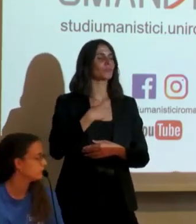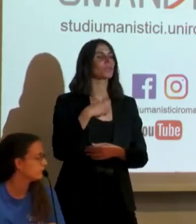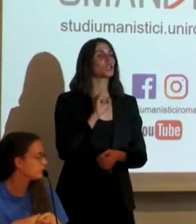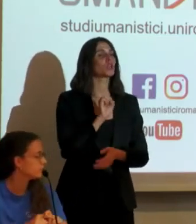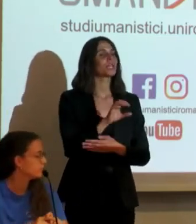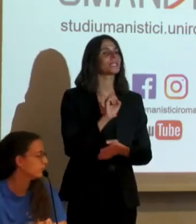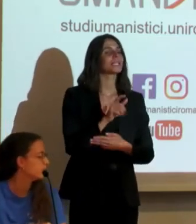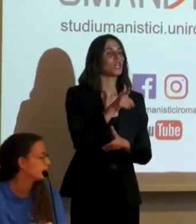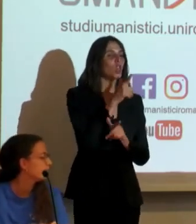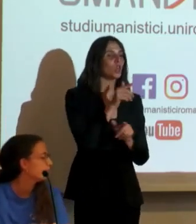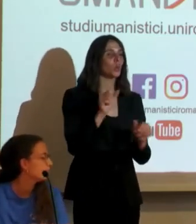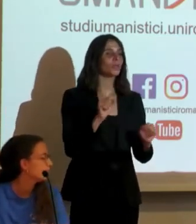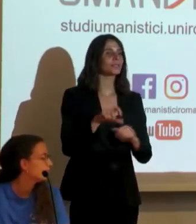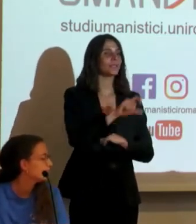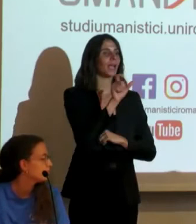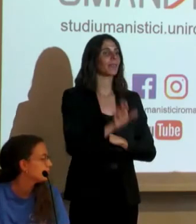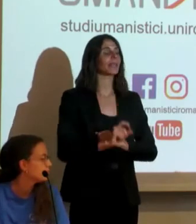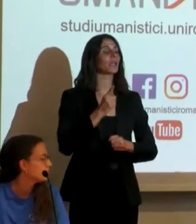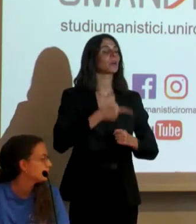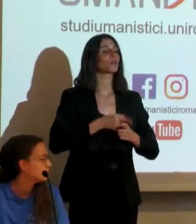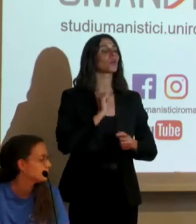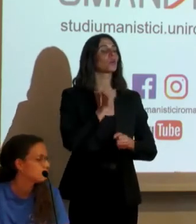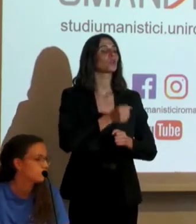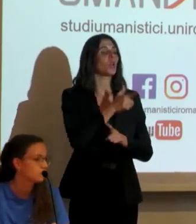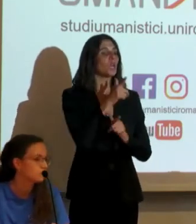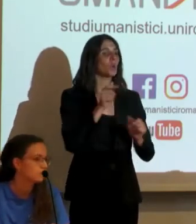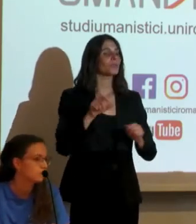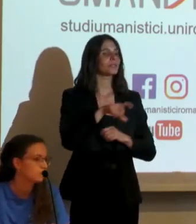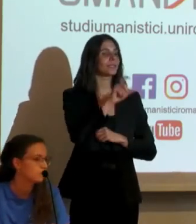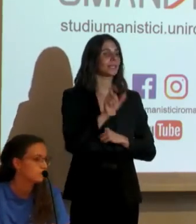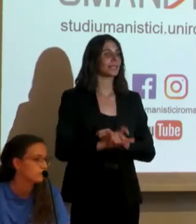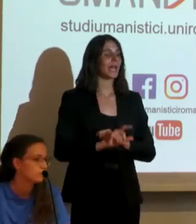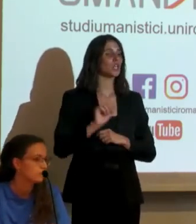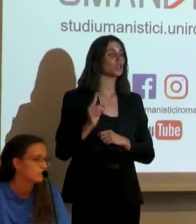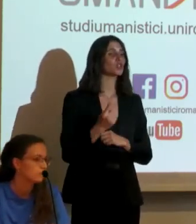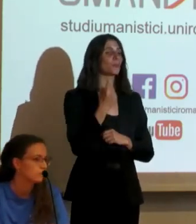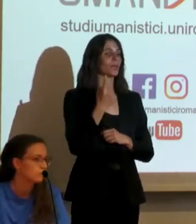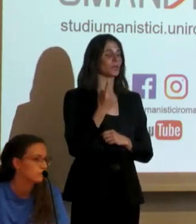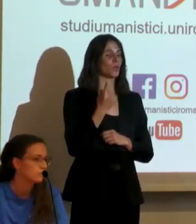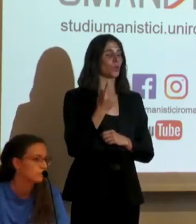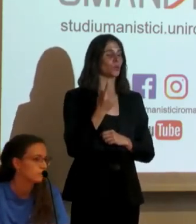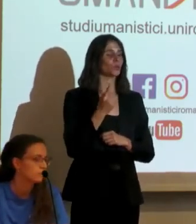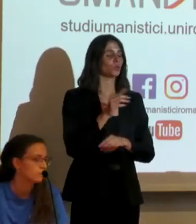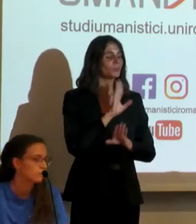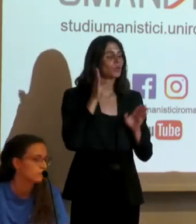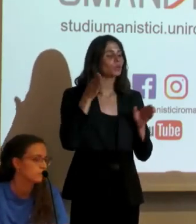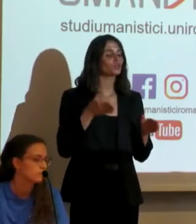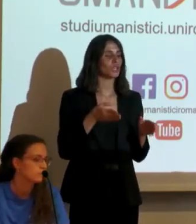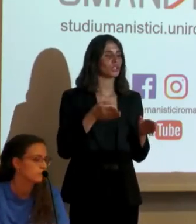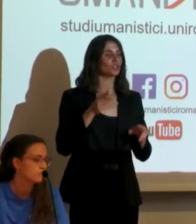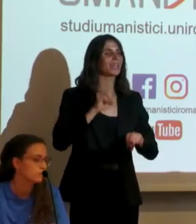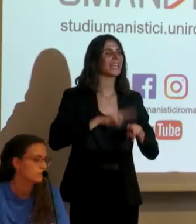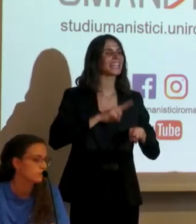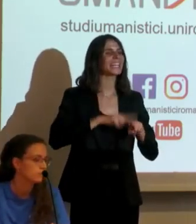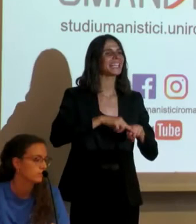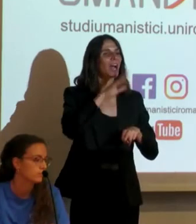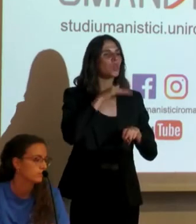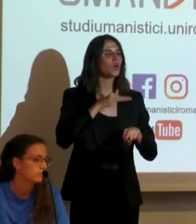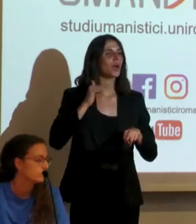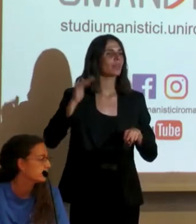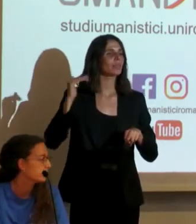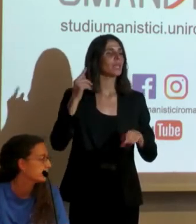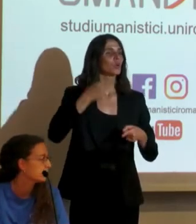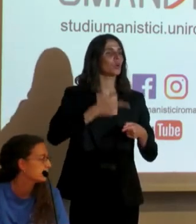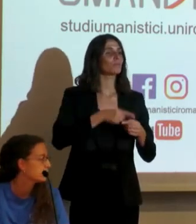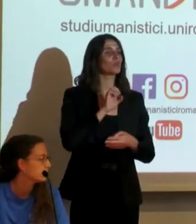lingua italiana, con un focus soprattutto sulla sintassi dell'italiano antico e sulla didattica dell'italiano